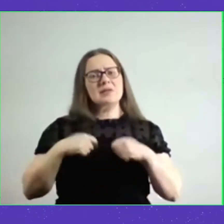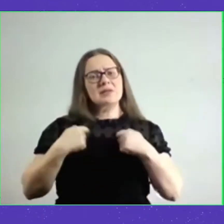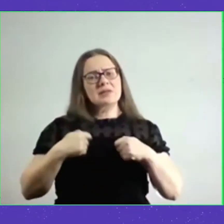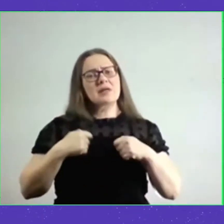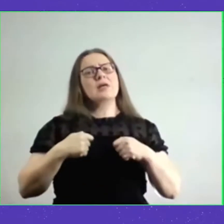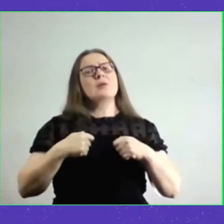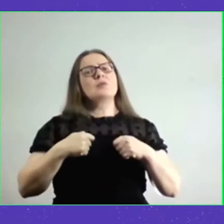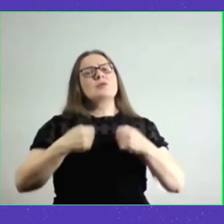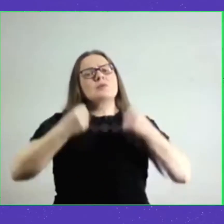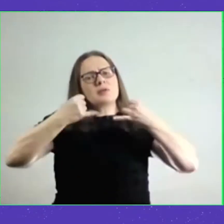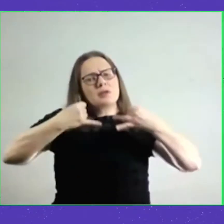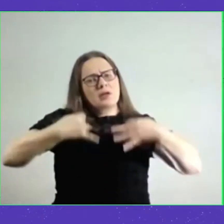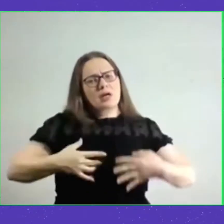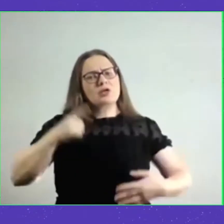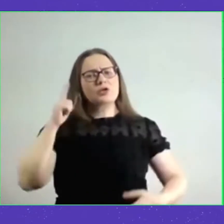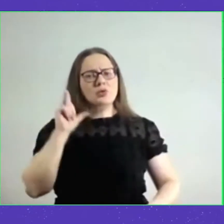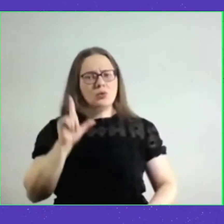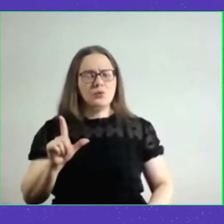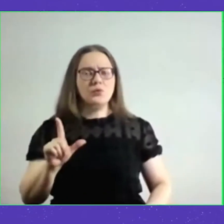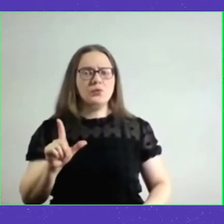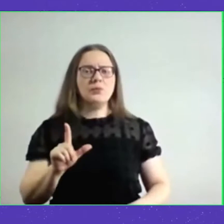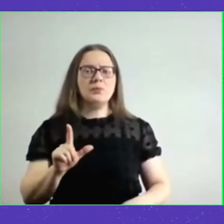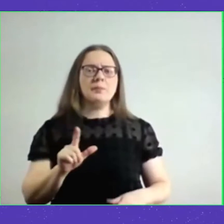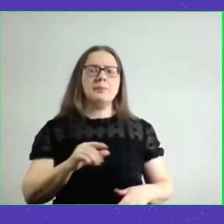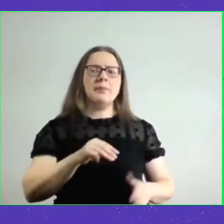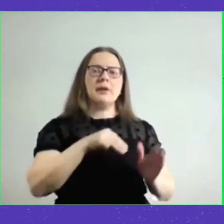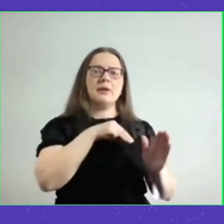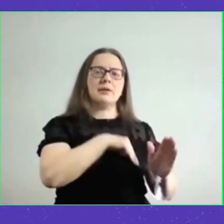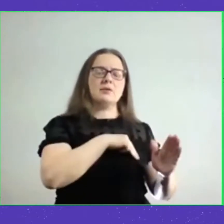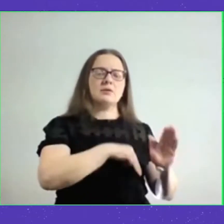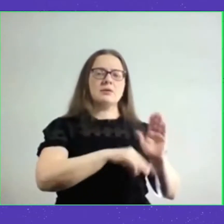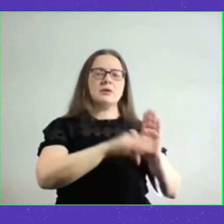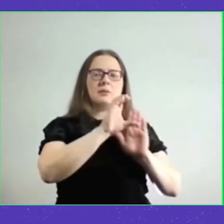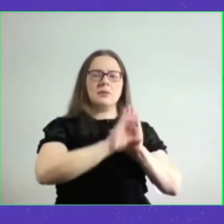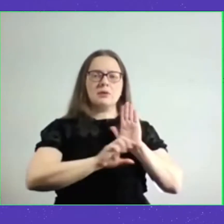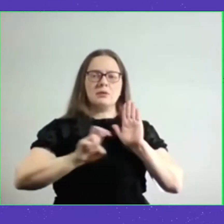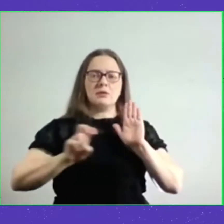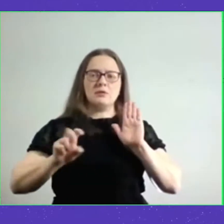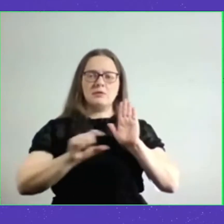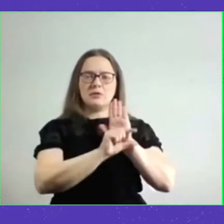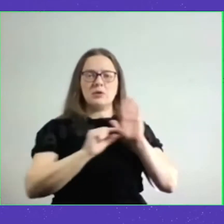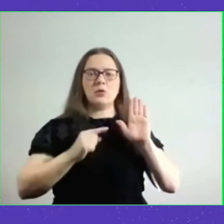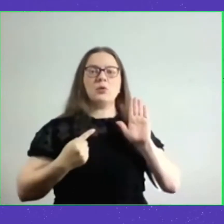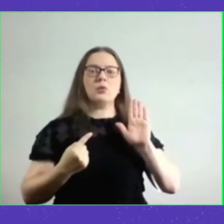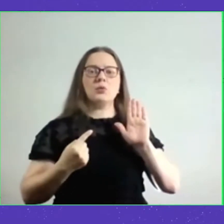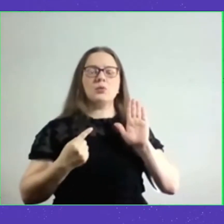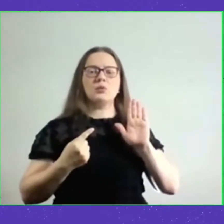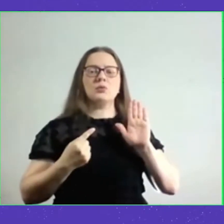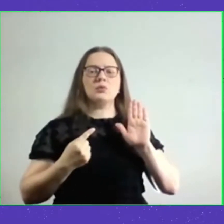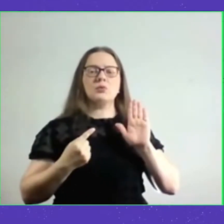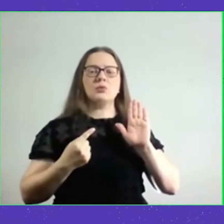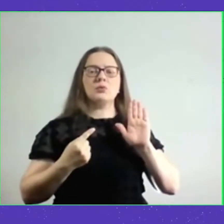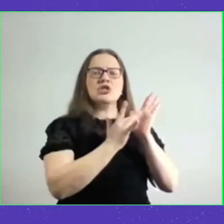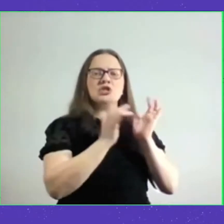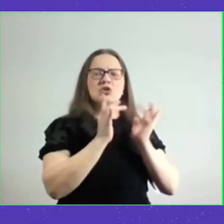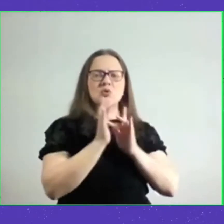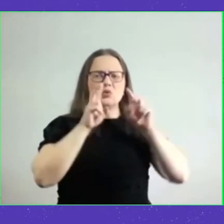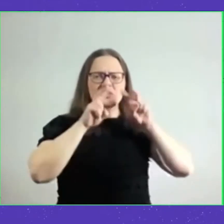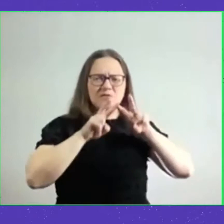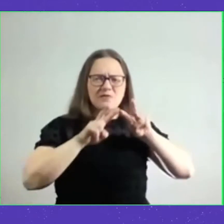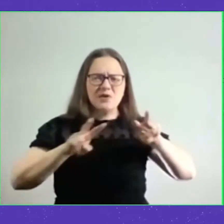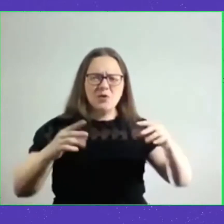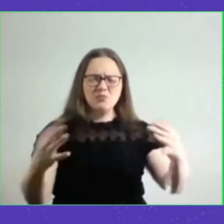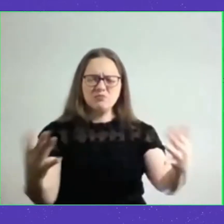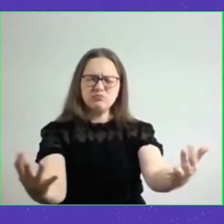Versículo 1, Mateus 5, 1. Vendo Jesus as multidões, subiu ao monte. E como